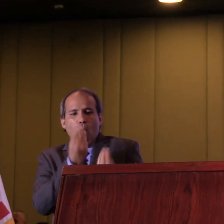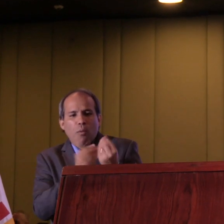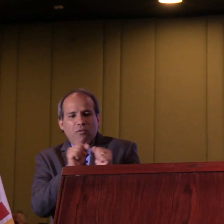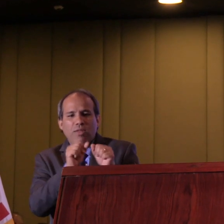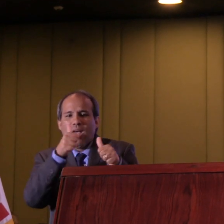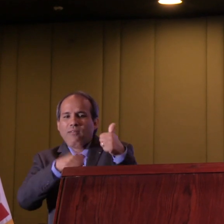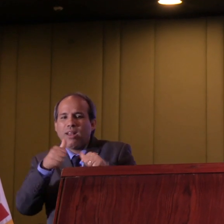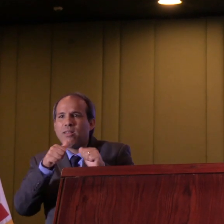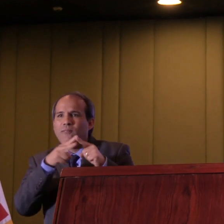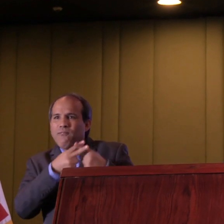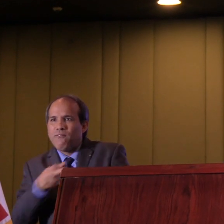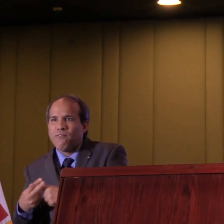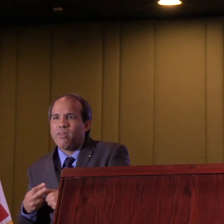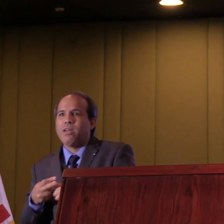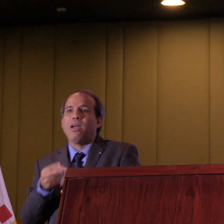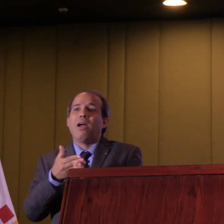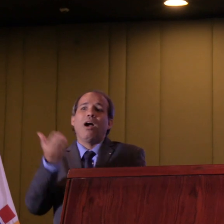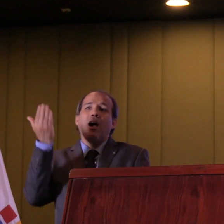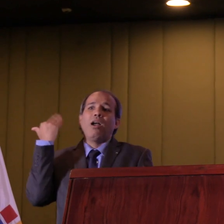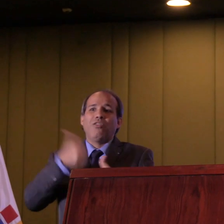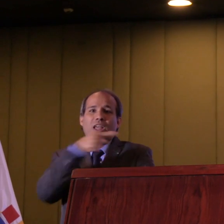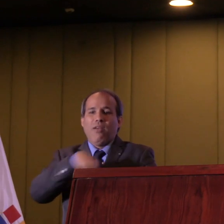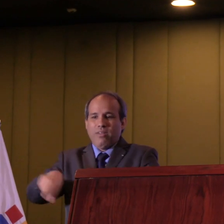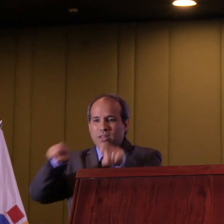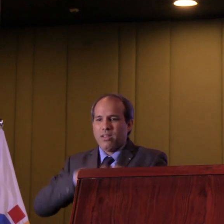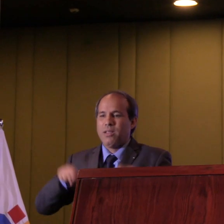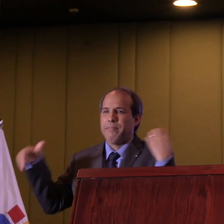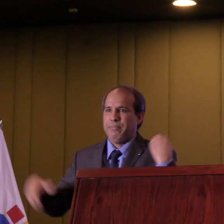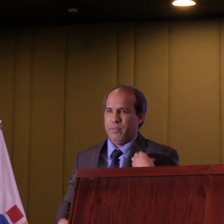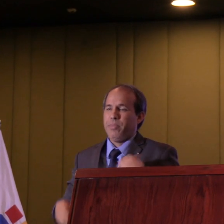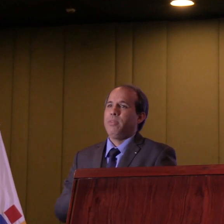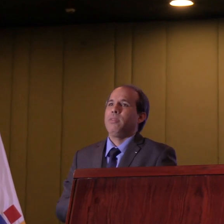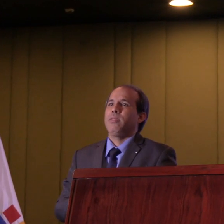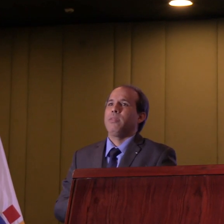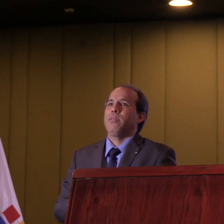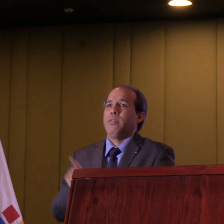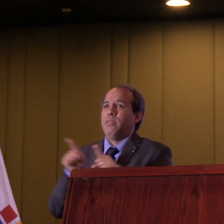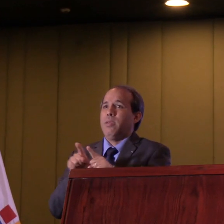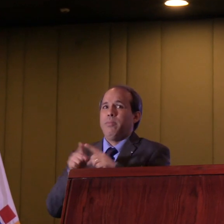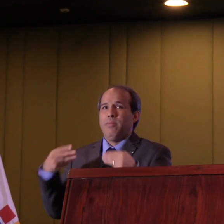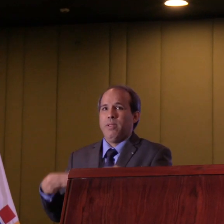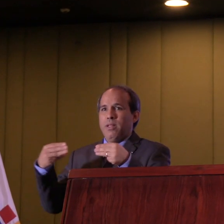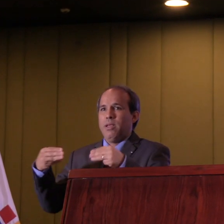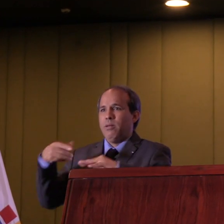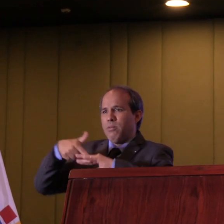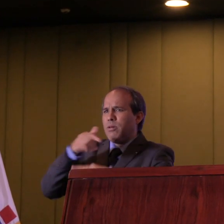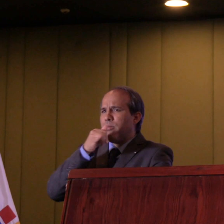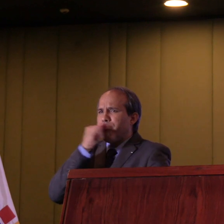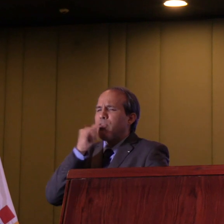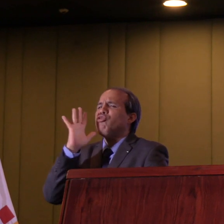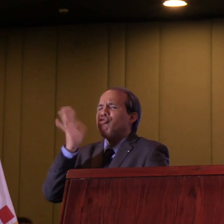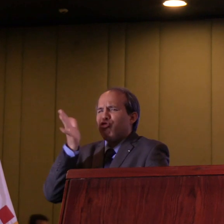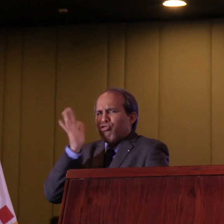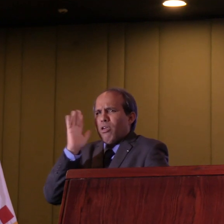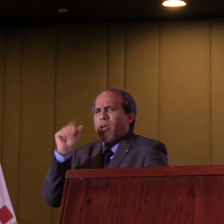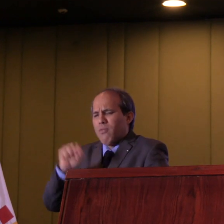revisão desde o início da sua gestão. O Ministério de Minas e Energia tem feito